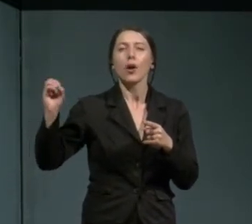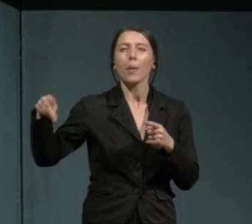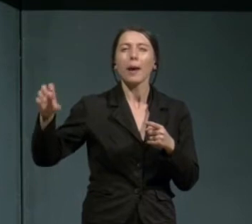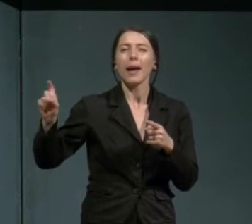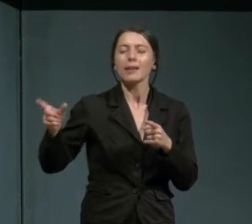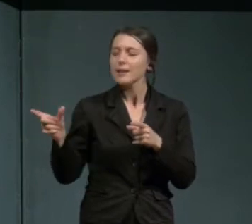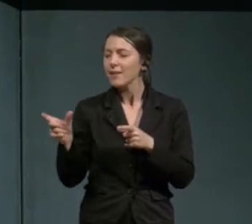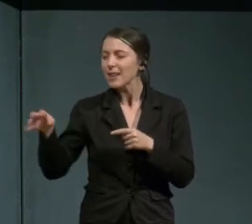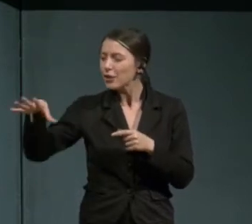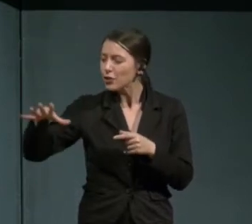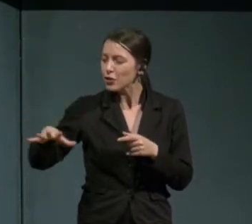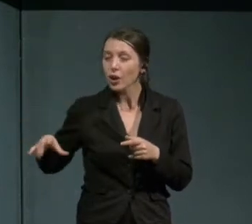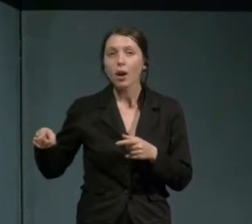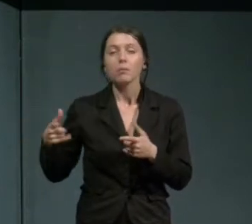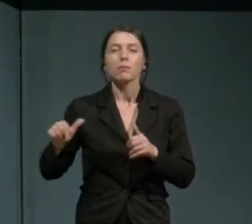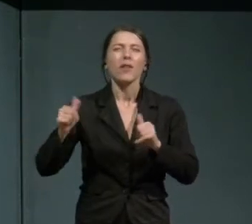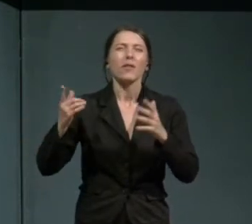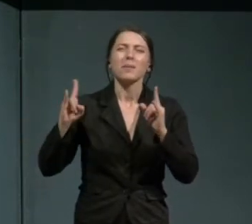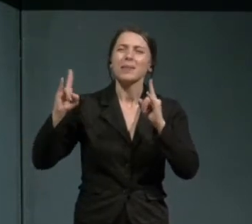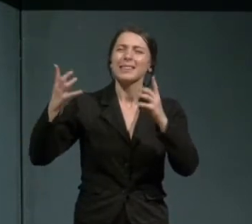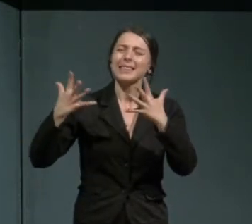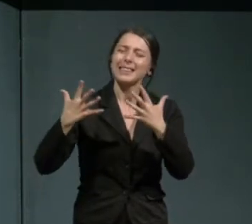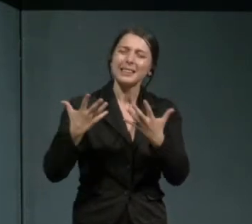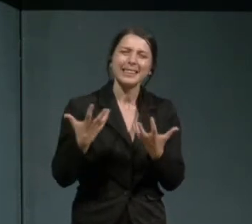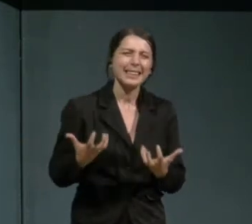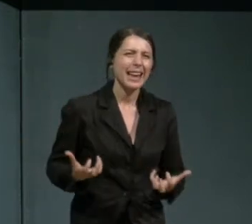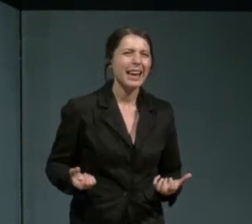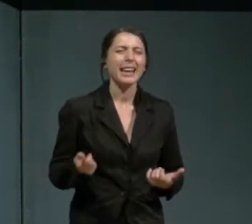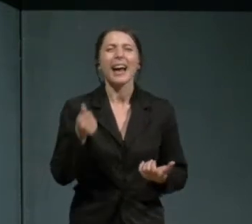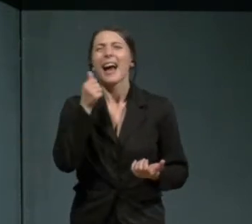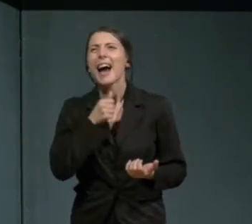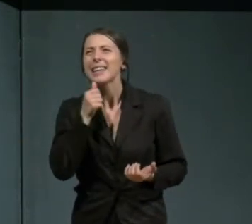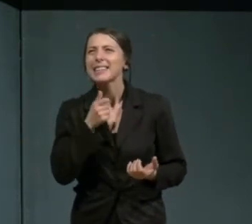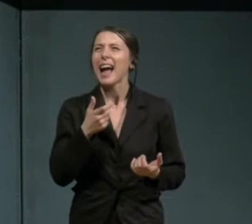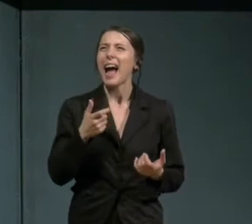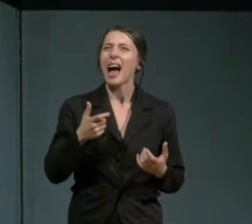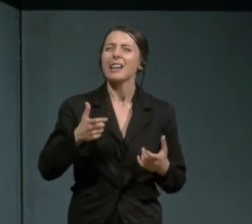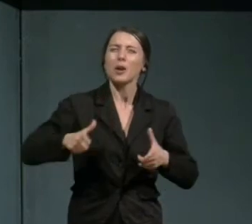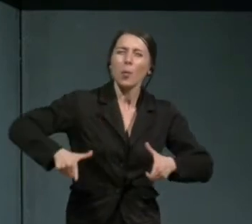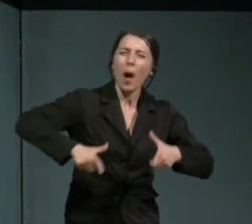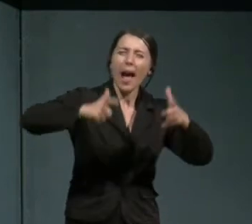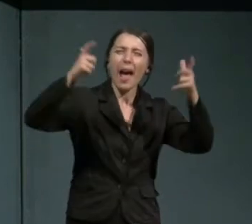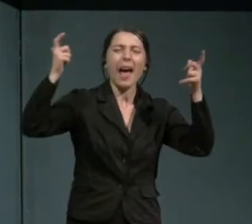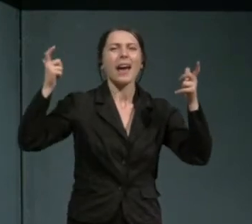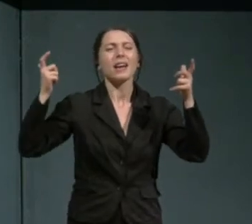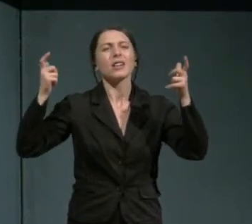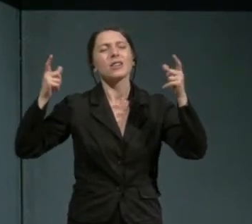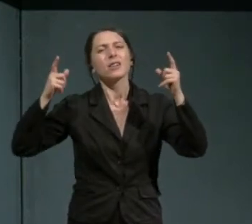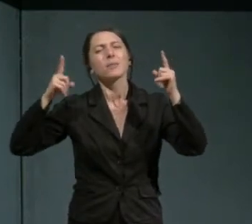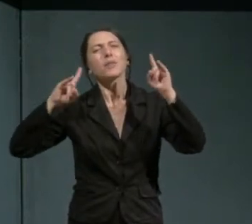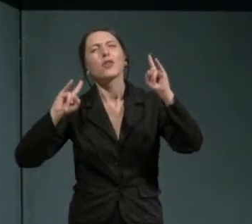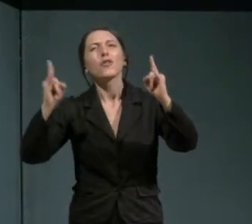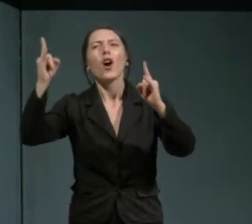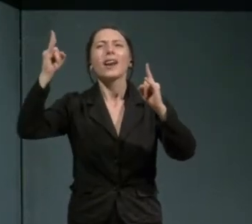c'è una giungla molto arida di castagni querce di foreste